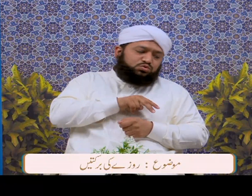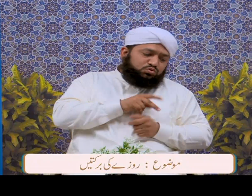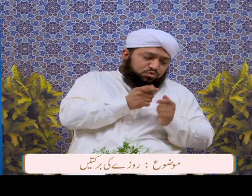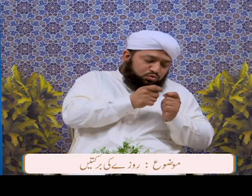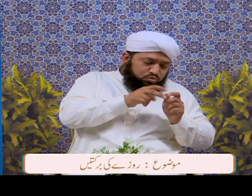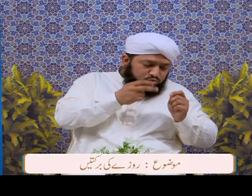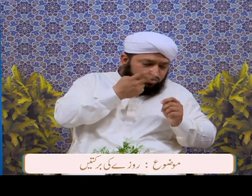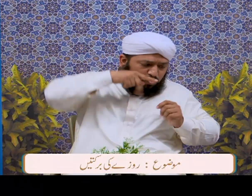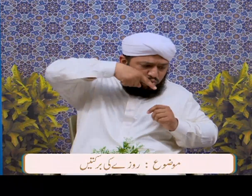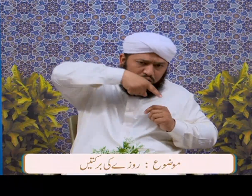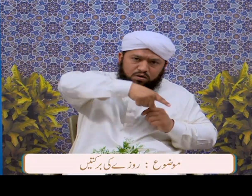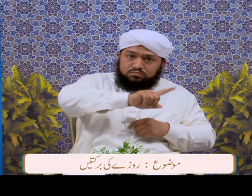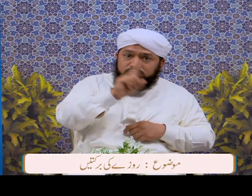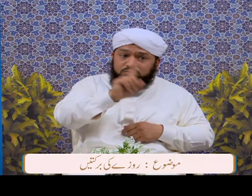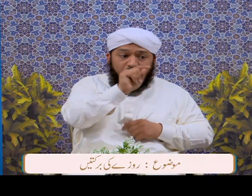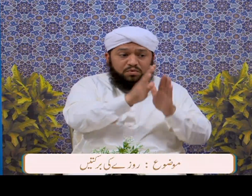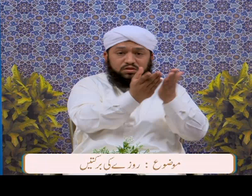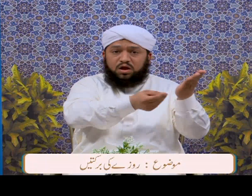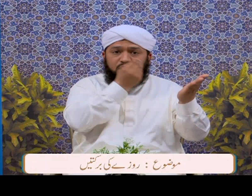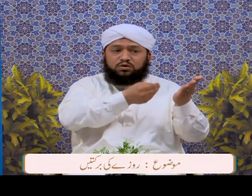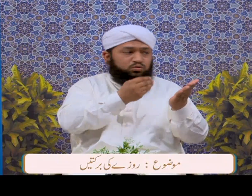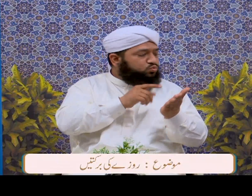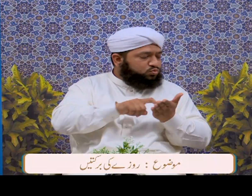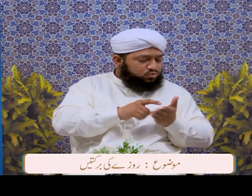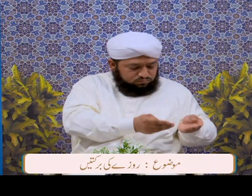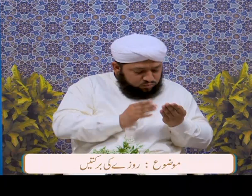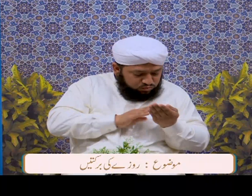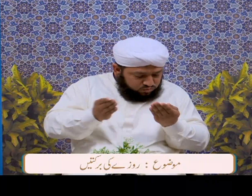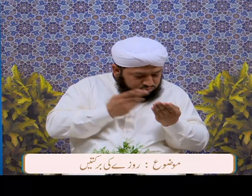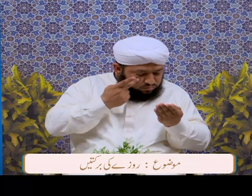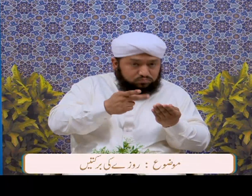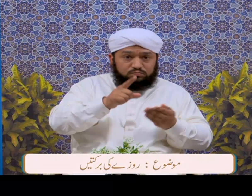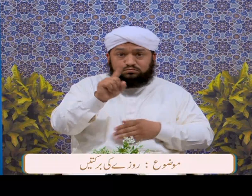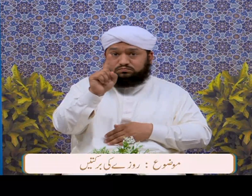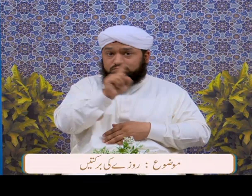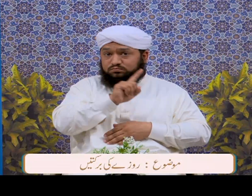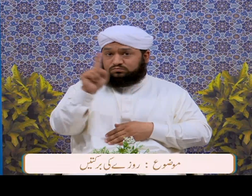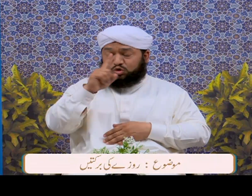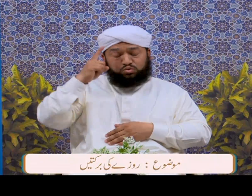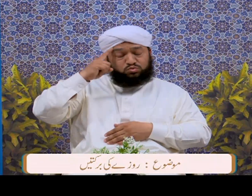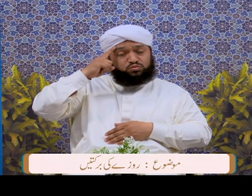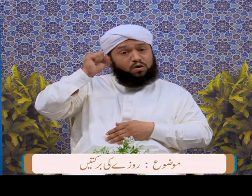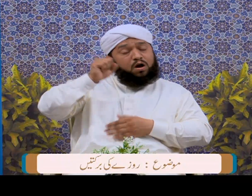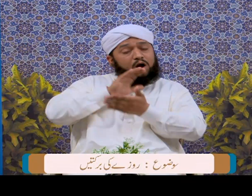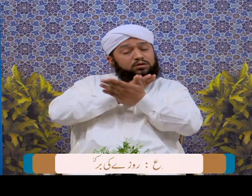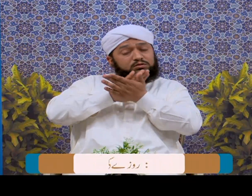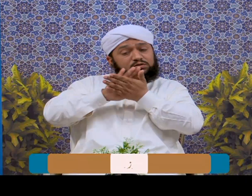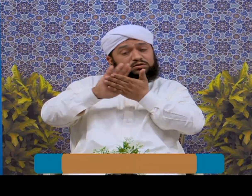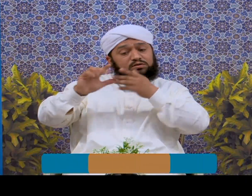کیجیے، کسی کی ڈائری کی تحریر بھی بے اجازت شرعی نہ دیکھیے۔ یاد رکھیے حدیث پاک میں ہے، جو